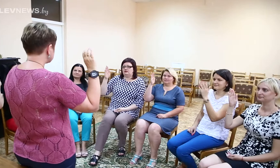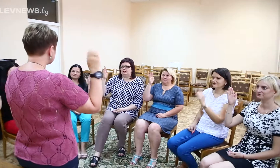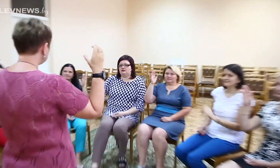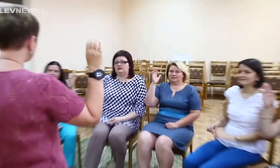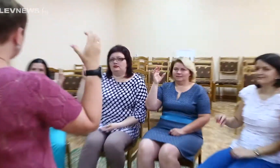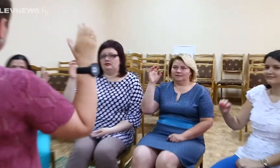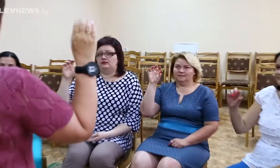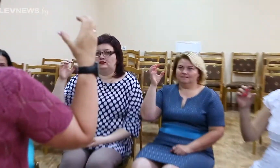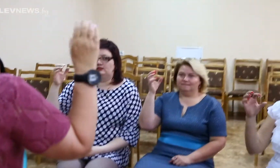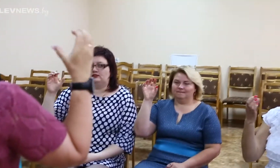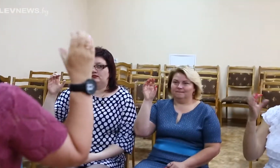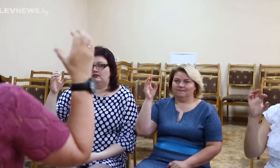среда,